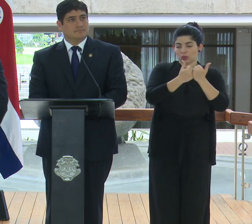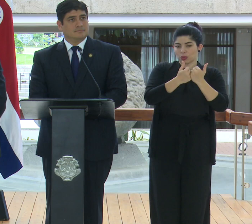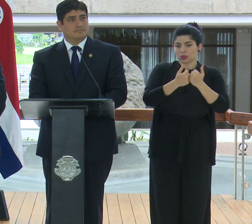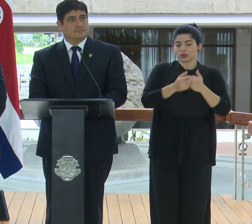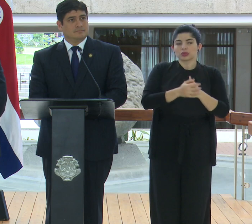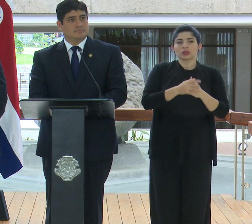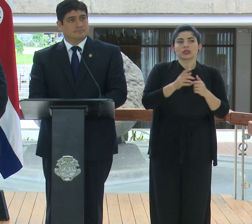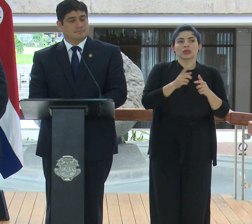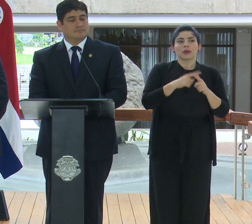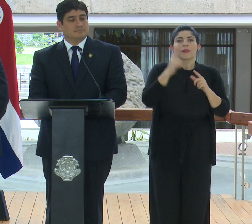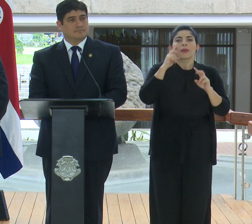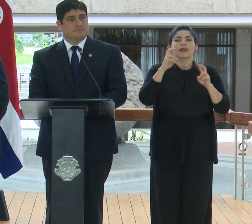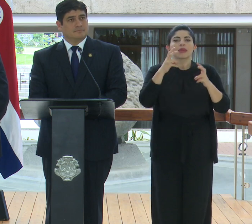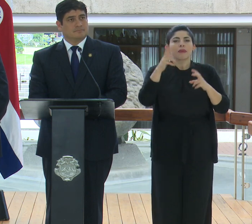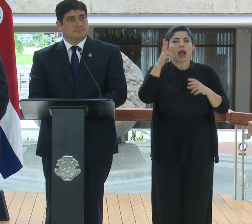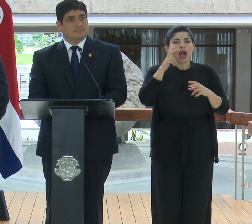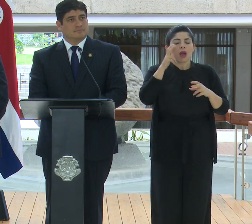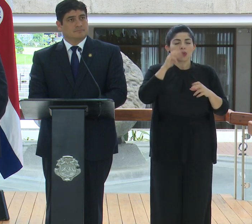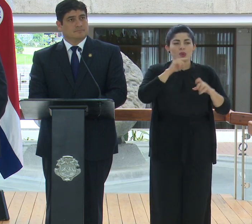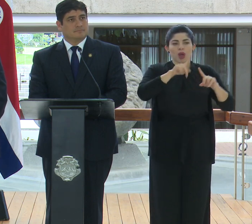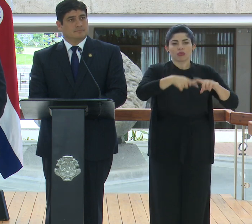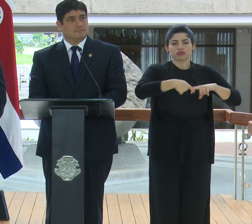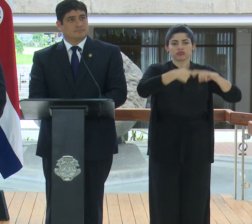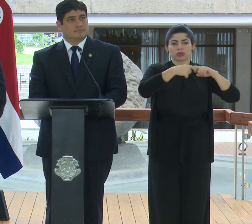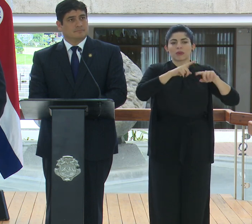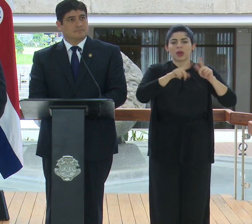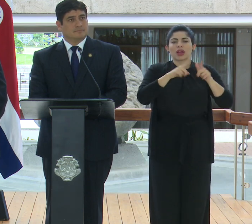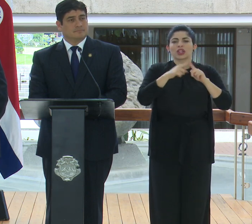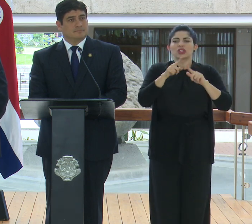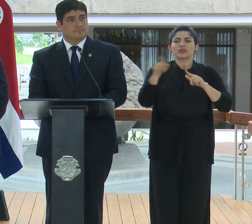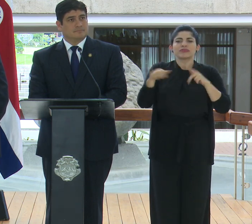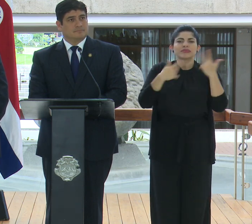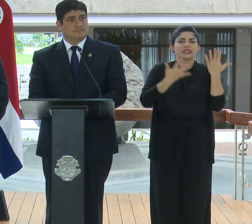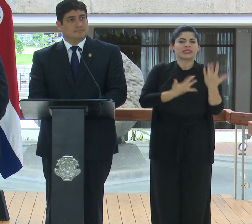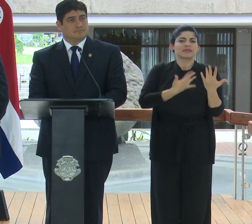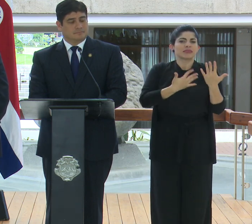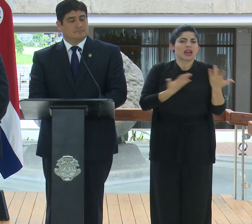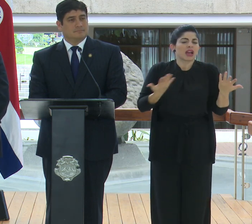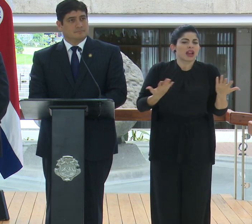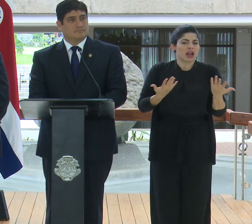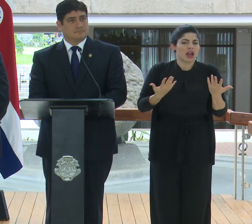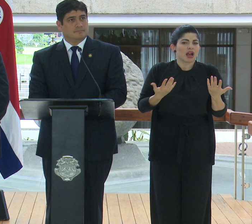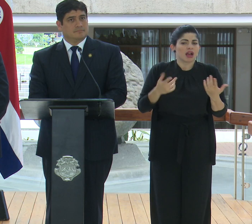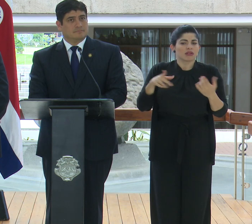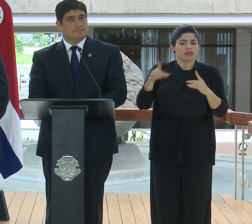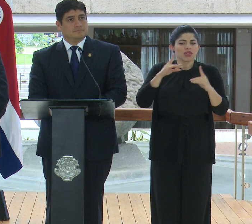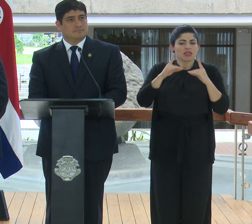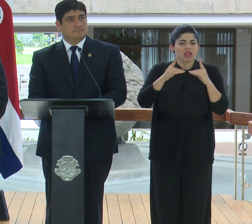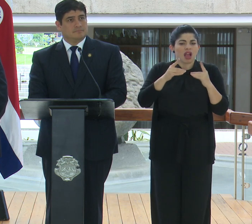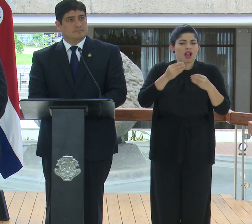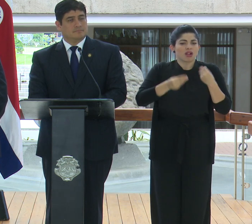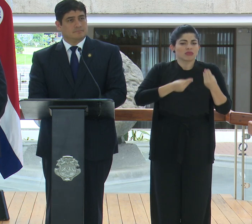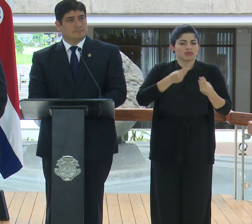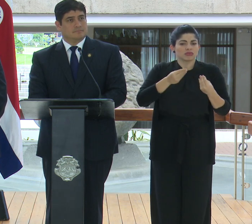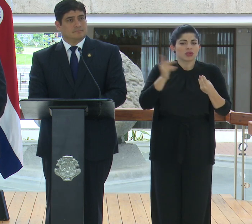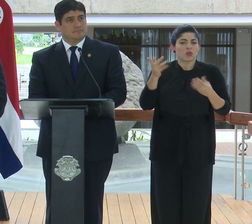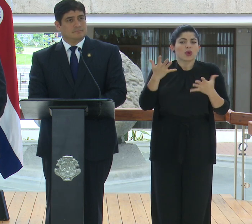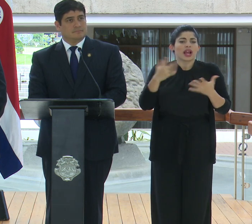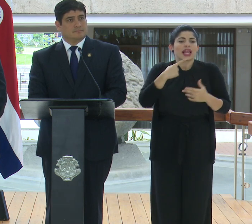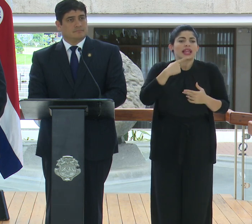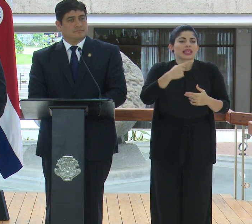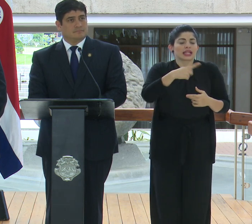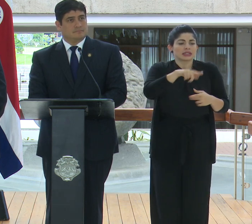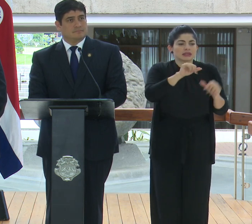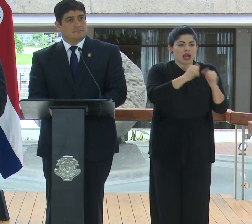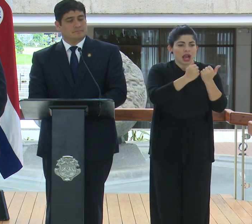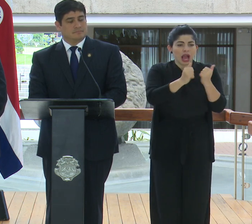falsas, también por el tema del audio. ¿Qué es lo que se esperaría? O sea, ¿cómo se puede renovar ese diálogo? ¿Qué es lo que ustedes le dicen a esos sectores para poder